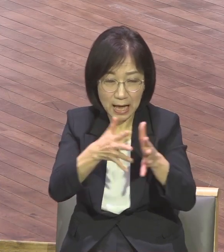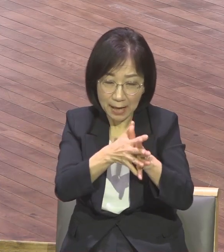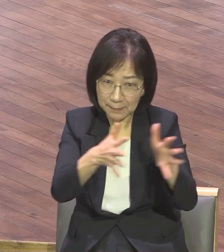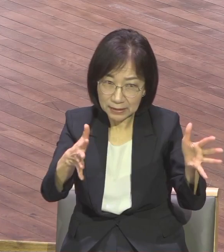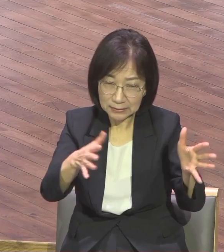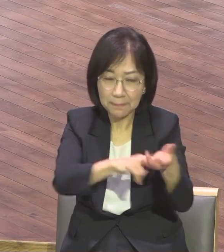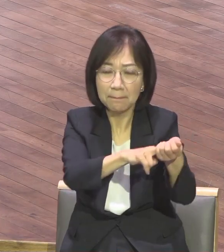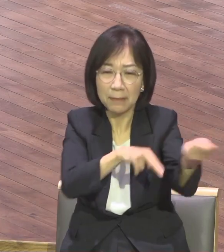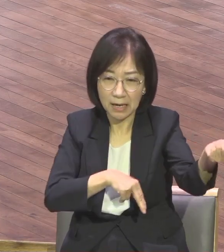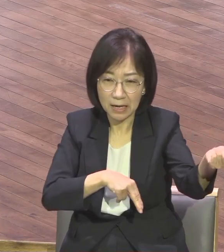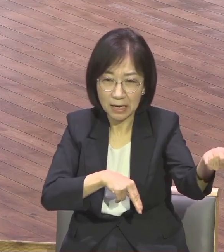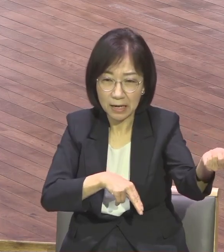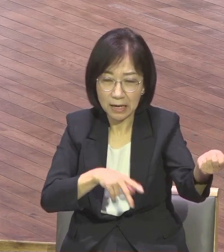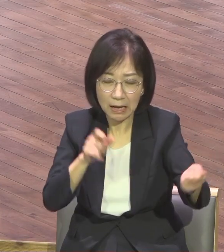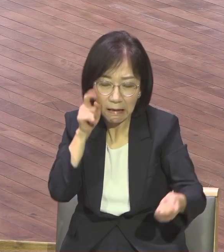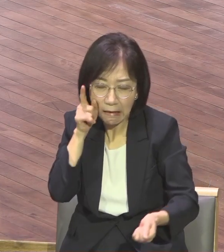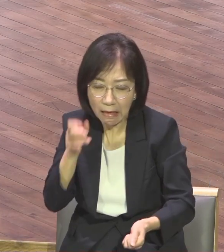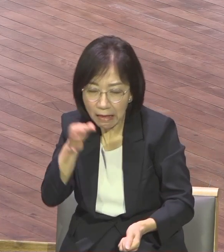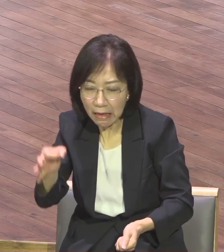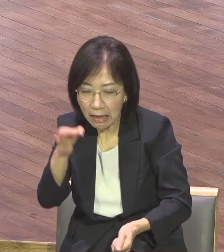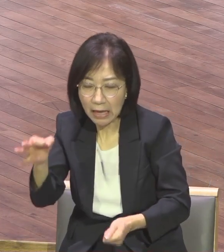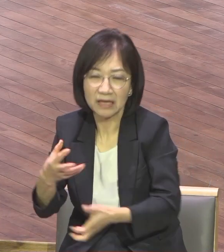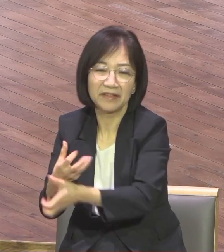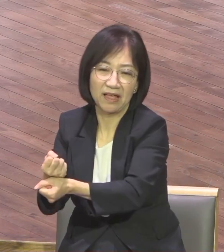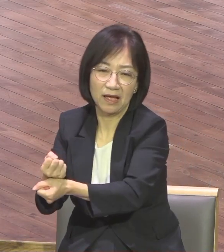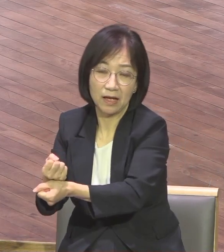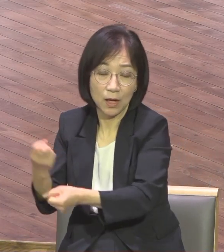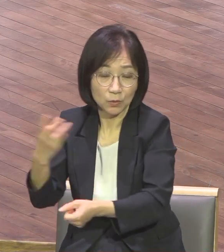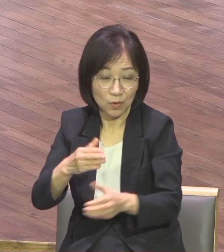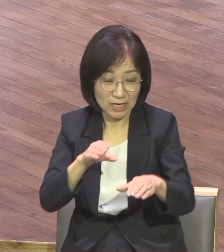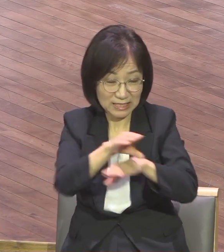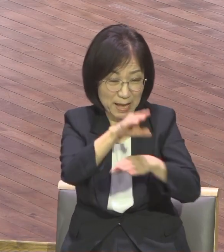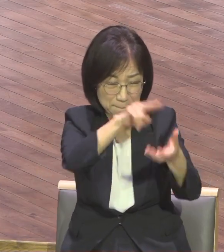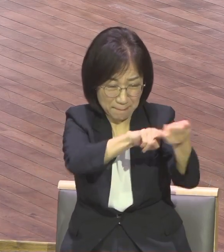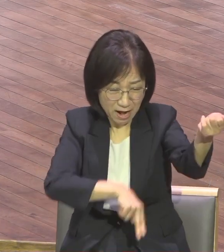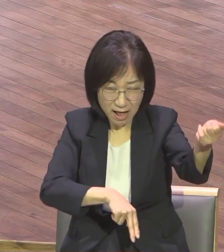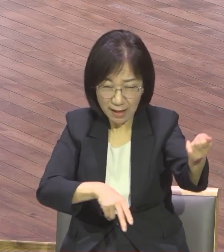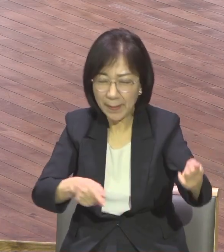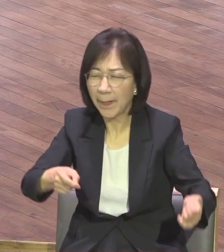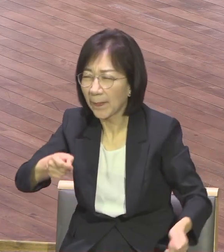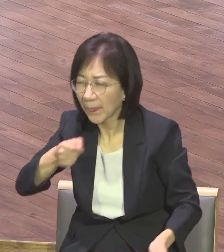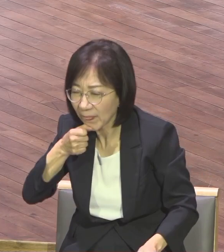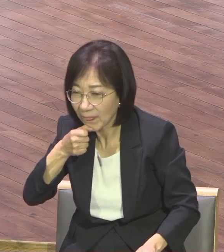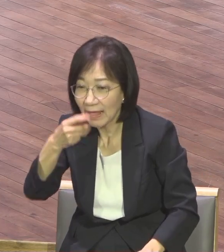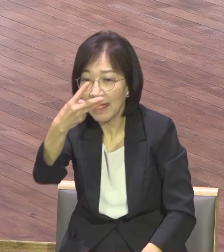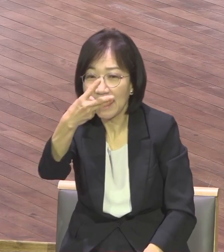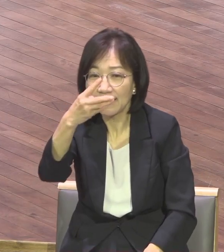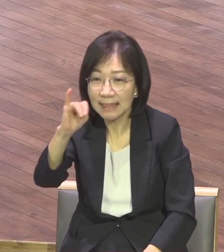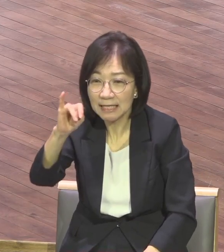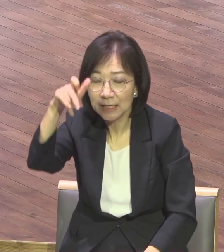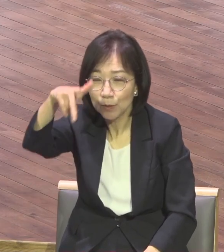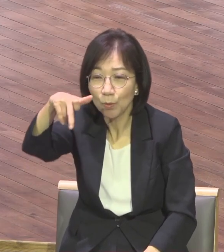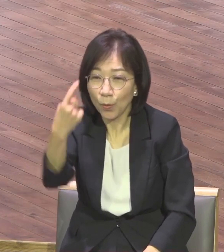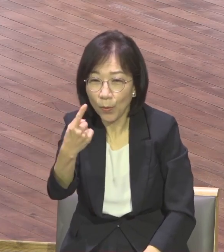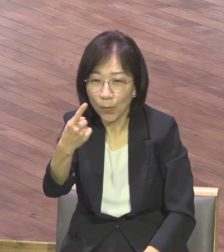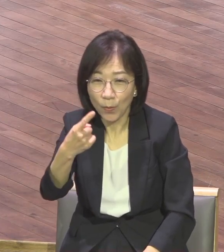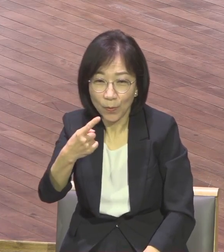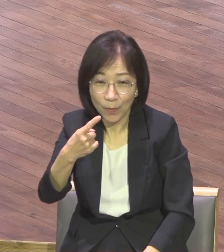염창동 티코 탔습니다. 제 차 다 파고 집 다 팔고 다 팔아 티코 타고 삼천리